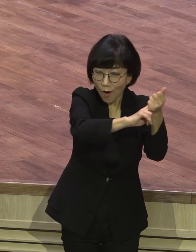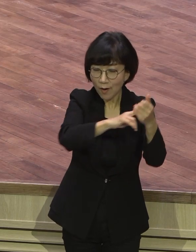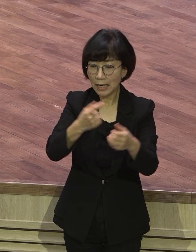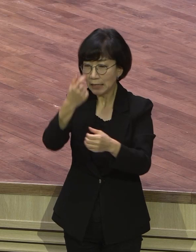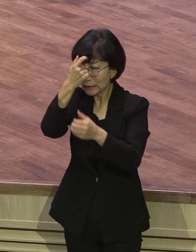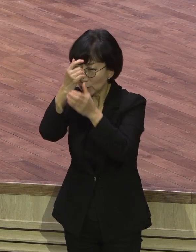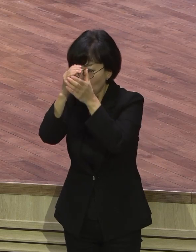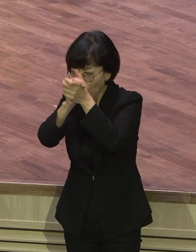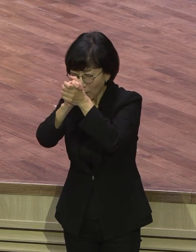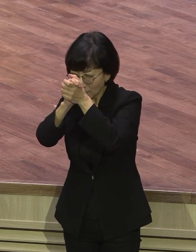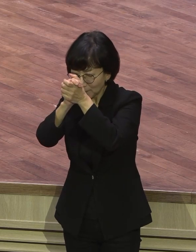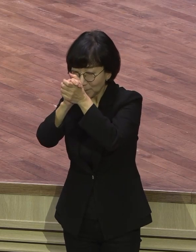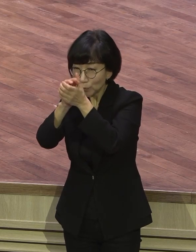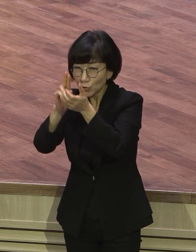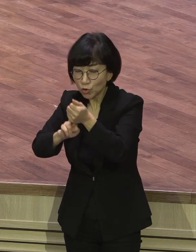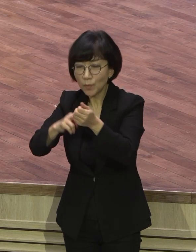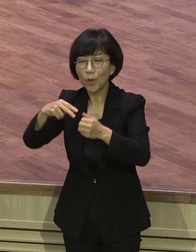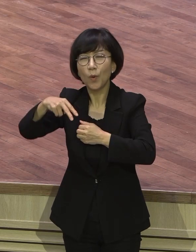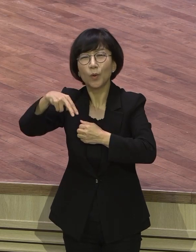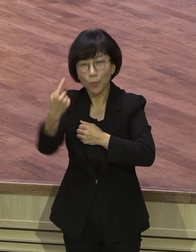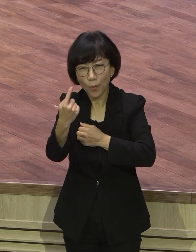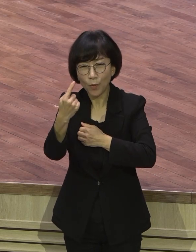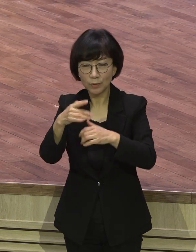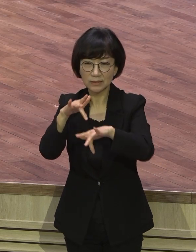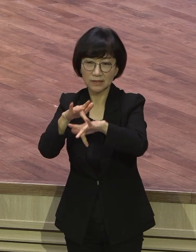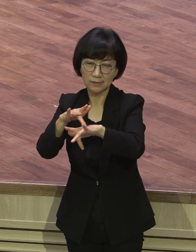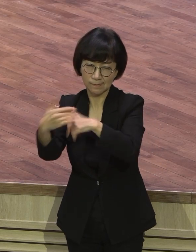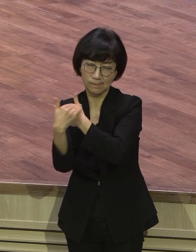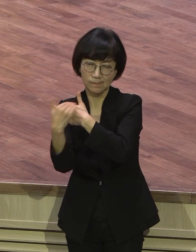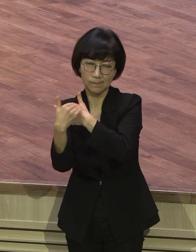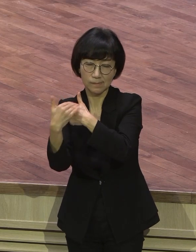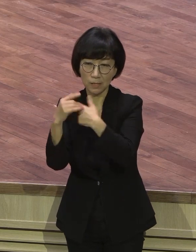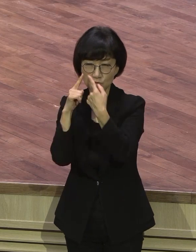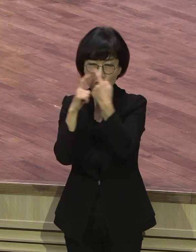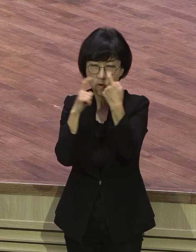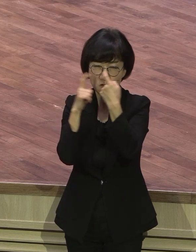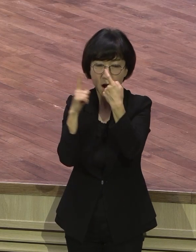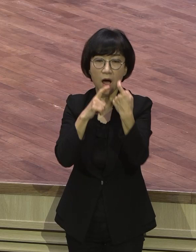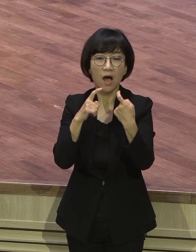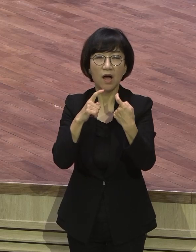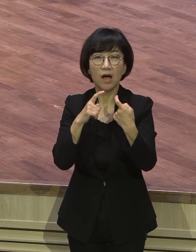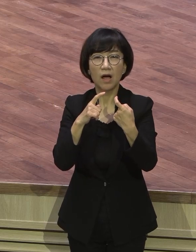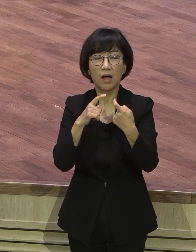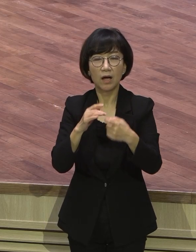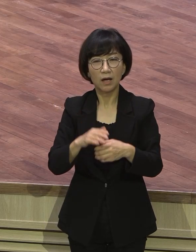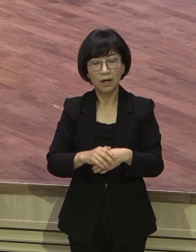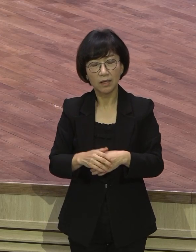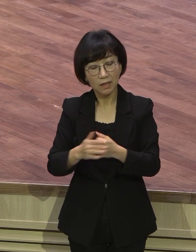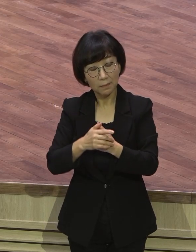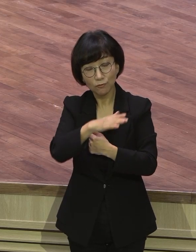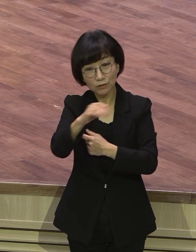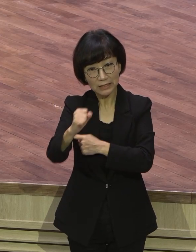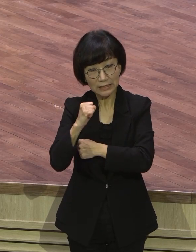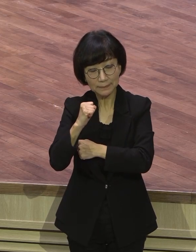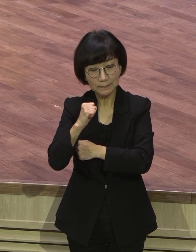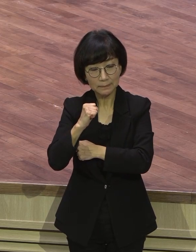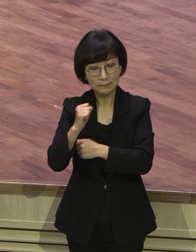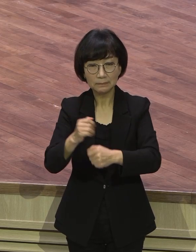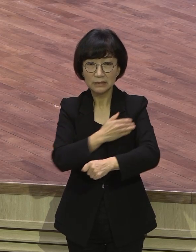유혹으로부터 자유로울 수 없다라는 얘기 우리의 인간능력으로 되는 것이 아니라는 얘기